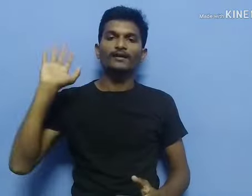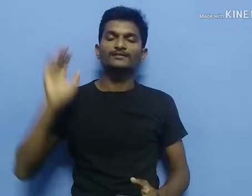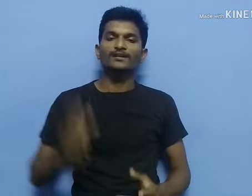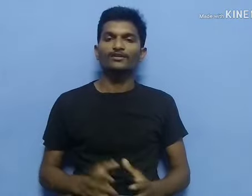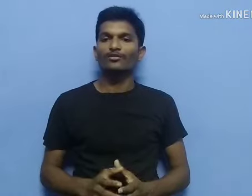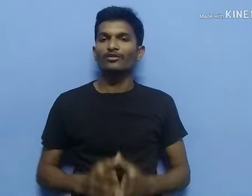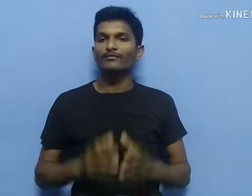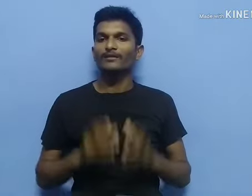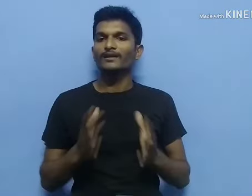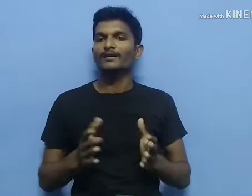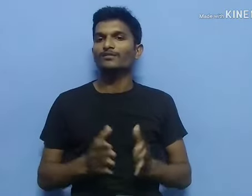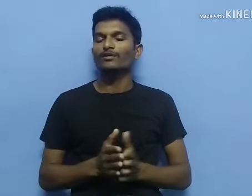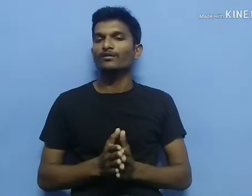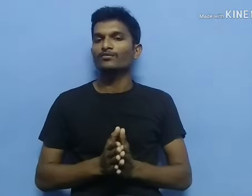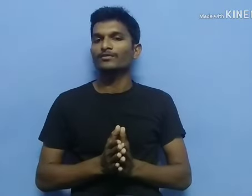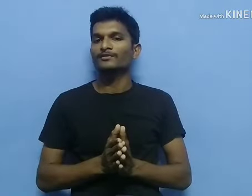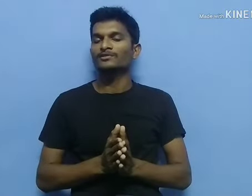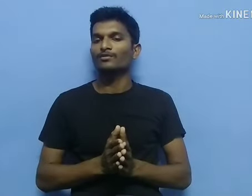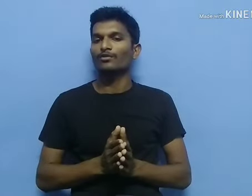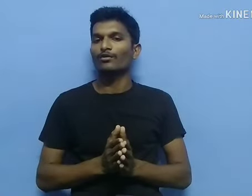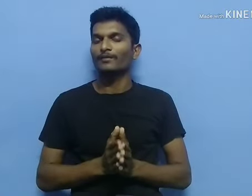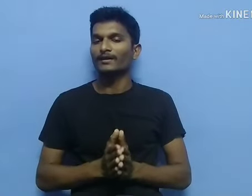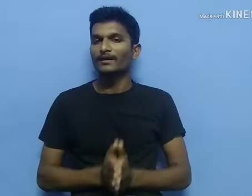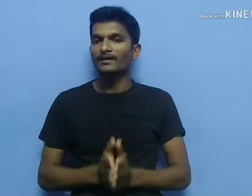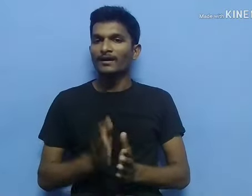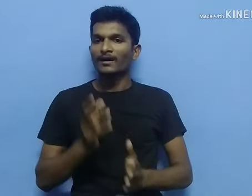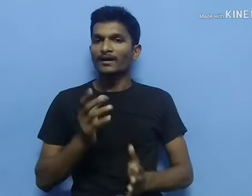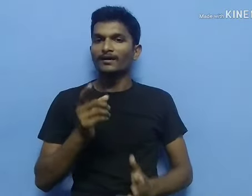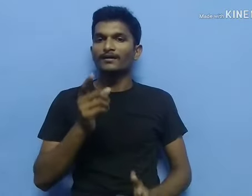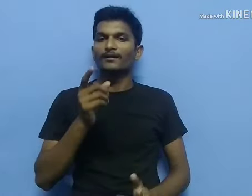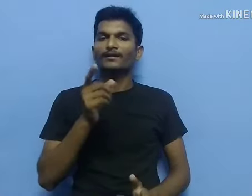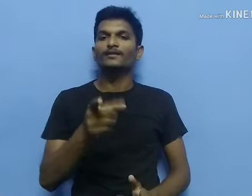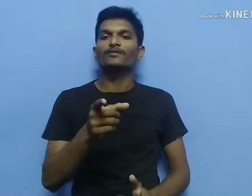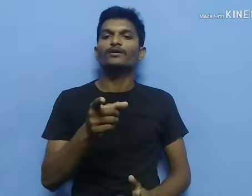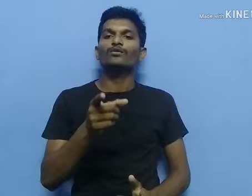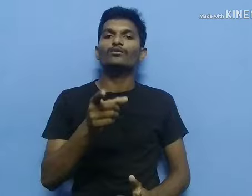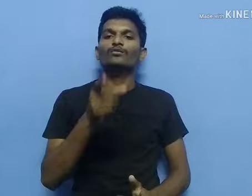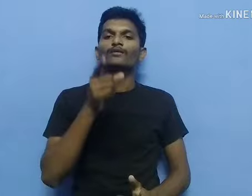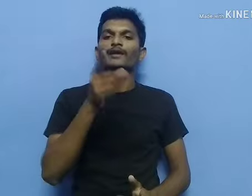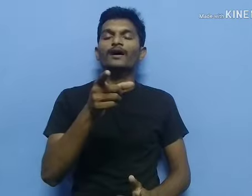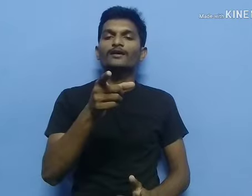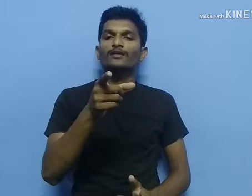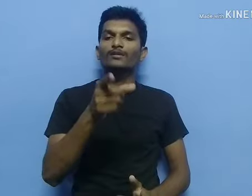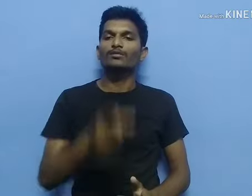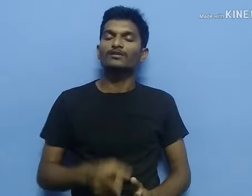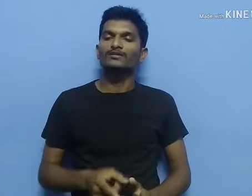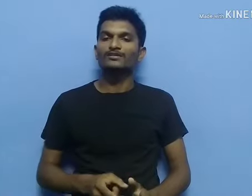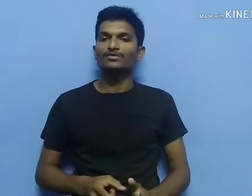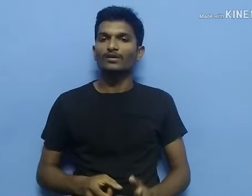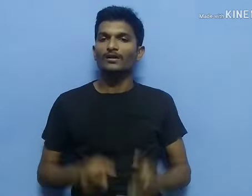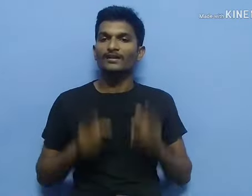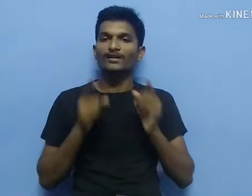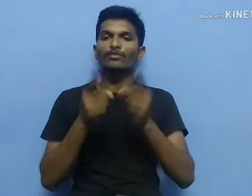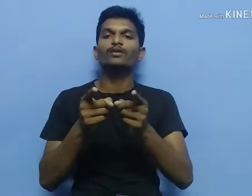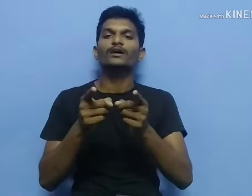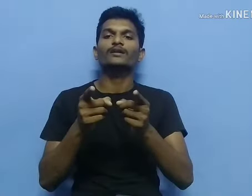Hi guys, எல்லாருக்கும் வணக்கம். இன்னைக்கு இந்த வீடியோல எதை பத்தி பேச போறோம் அப்படினா இந்த வீடியோ யாருக்கு அப்படினு முதல்ல தெரிஞ்சுக்கோங்க. நீங்க குண்டா